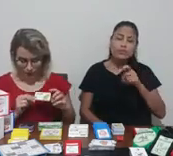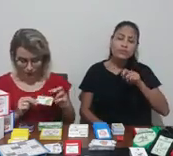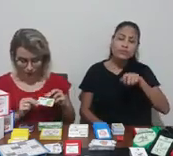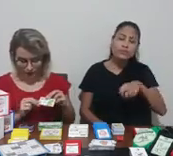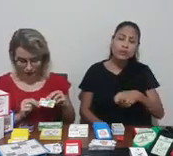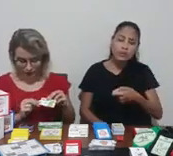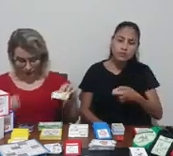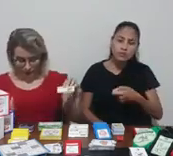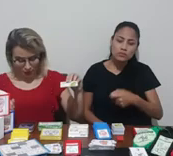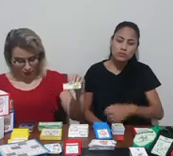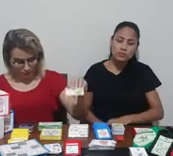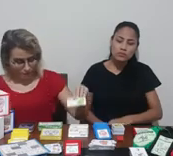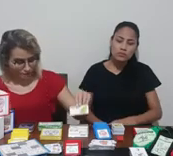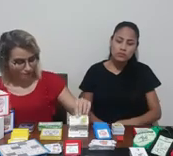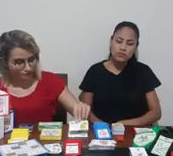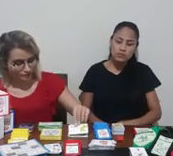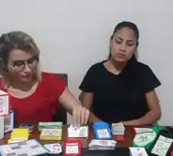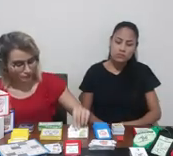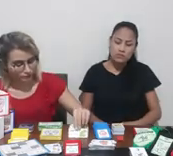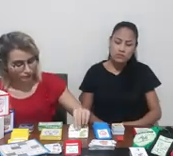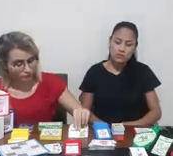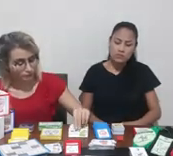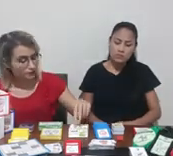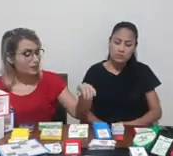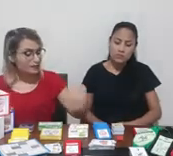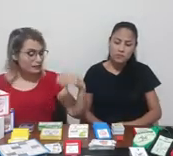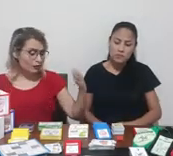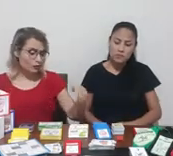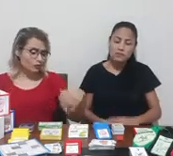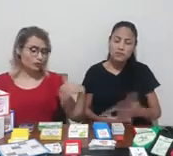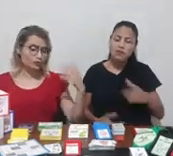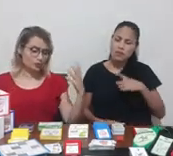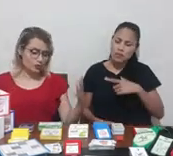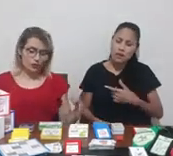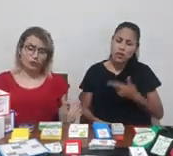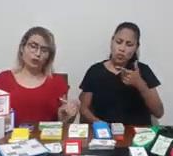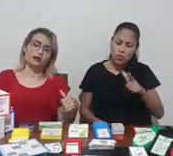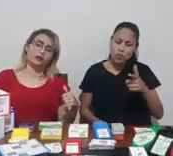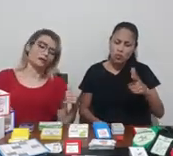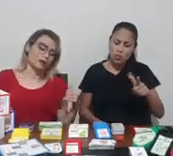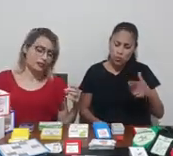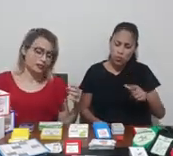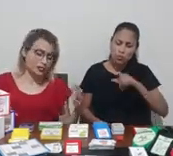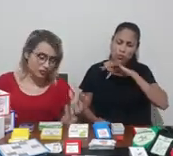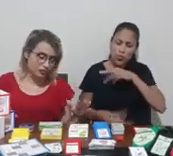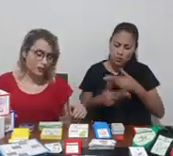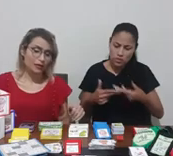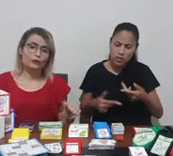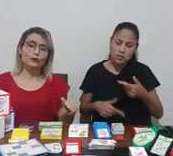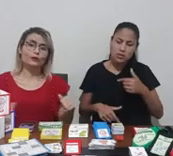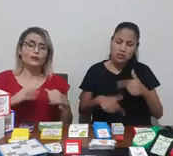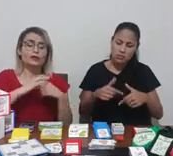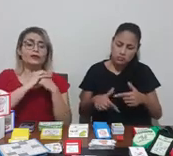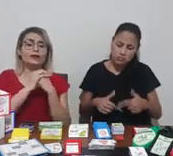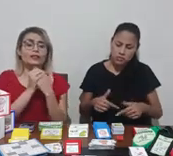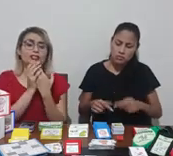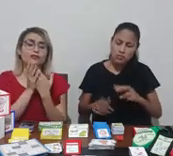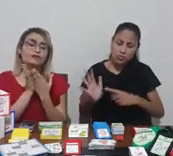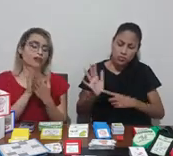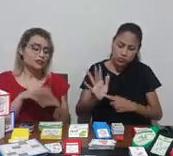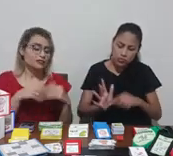tá certo? Enfim. E aí tem outros animais que a gente trabalhou, e